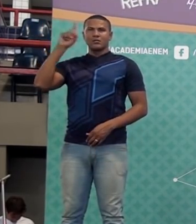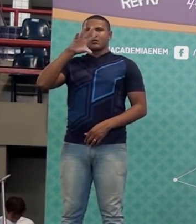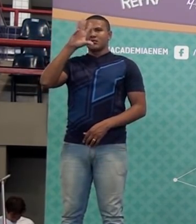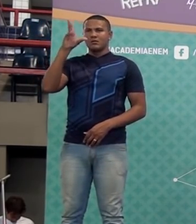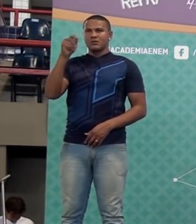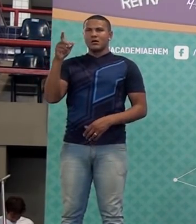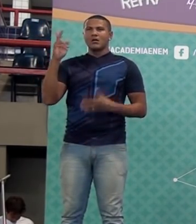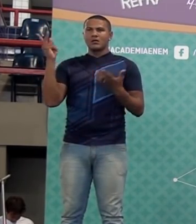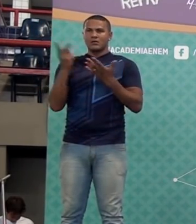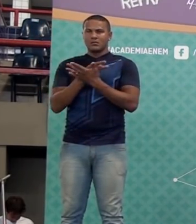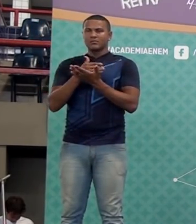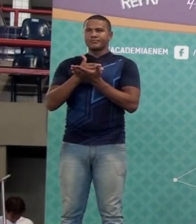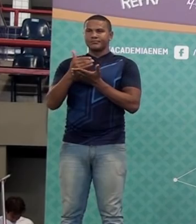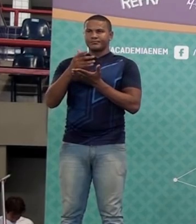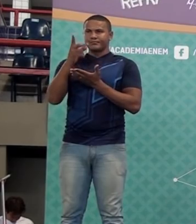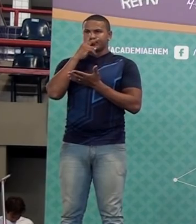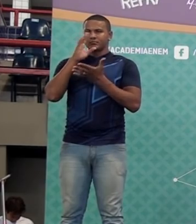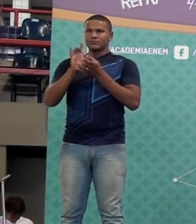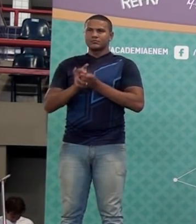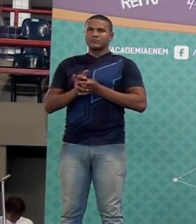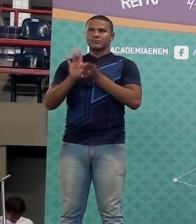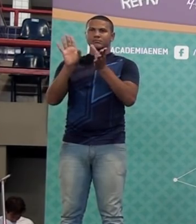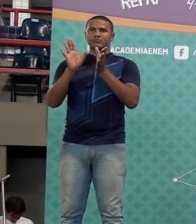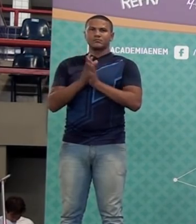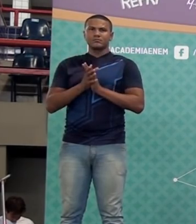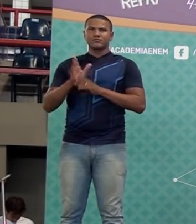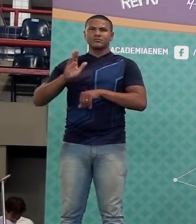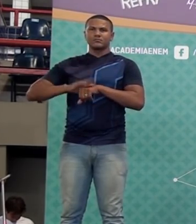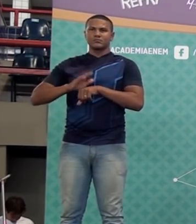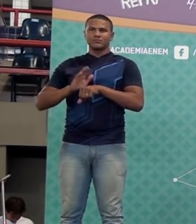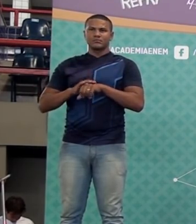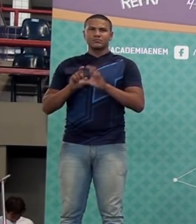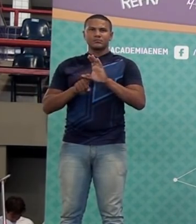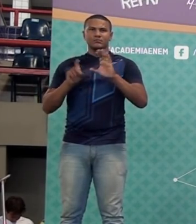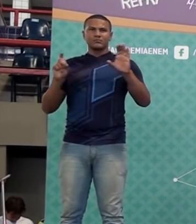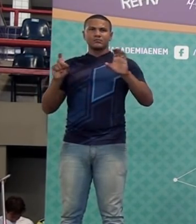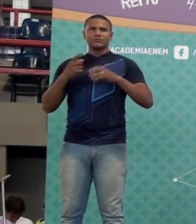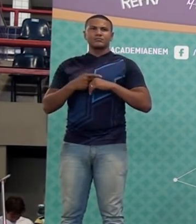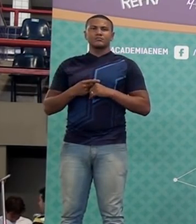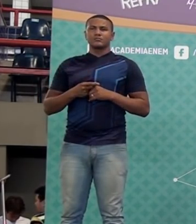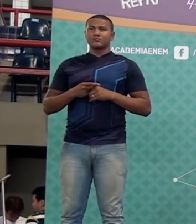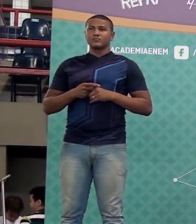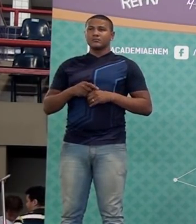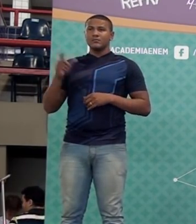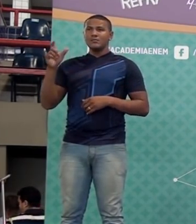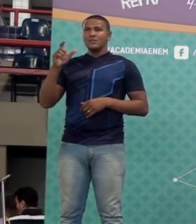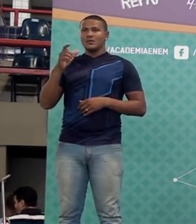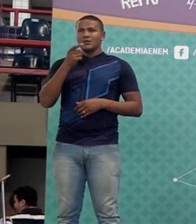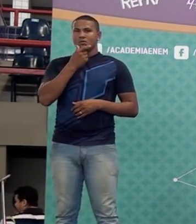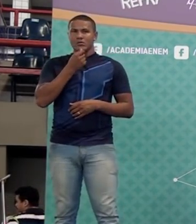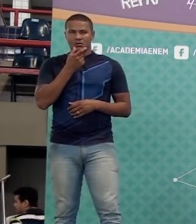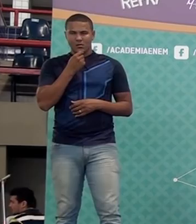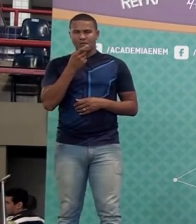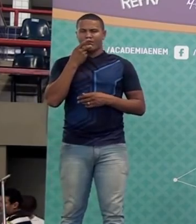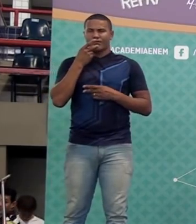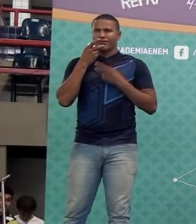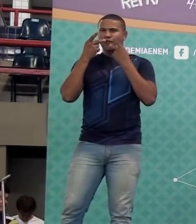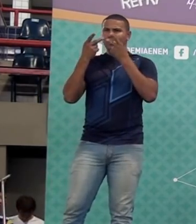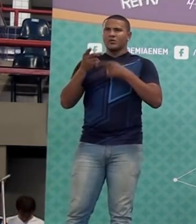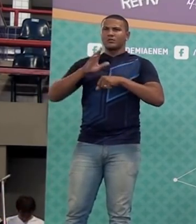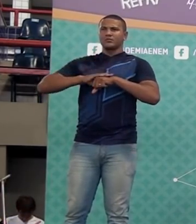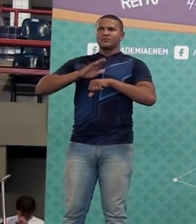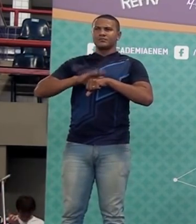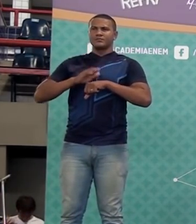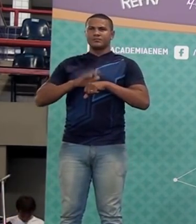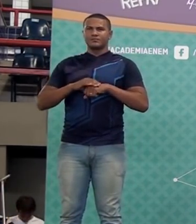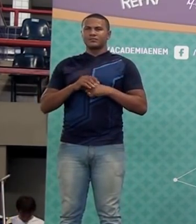pelo Agostinho Neto. Agostinho Neto é que dizia: não basta que seja justa e